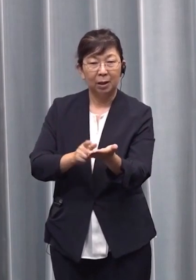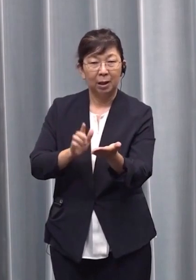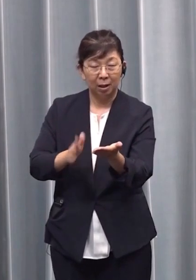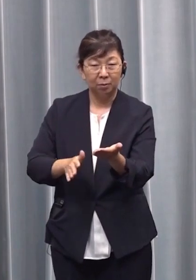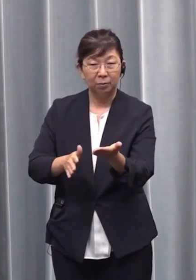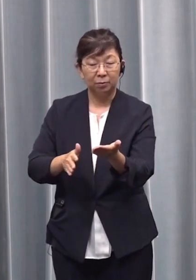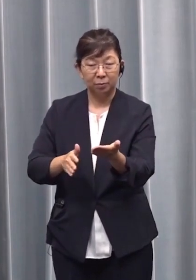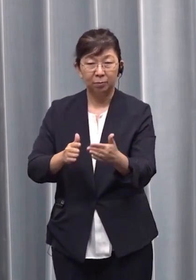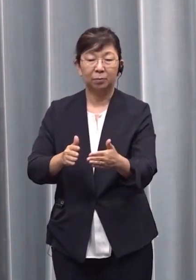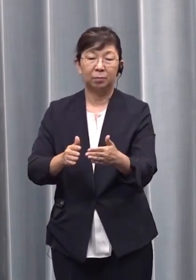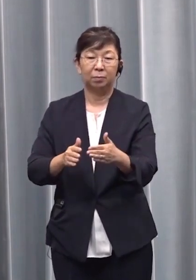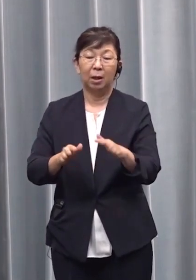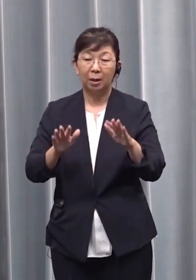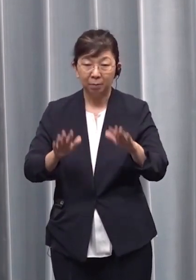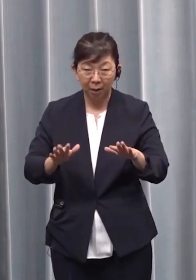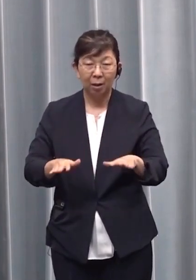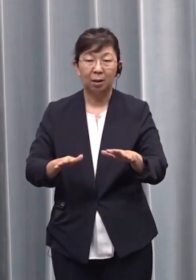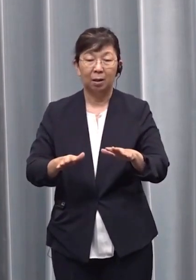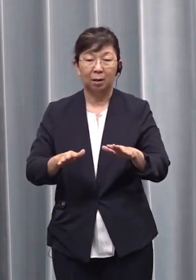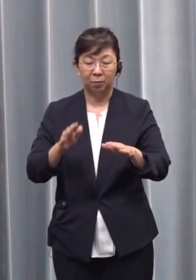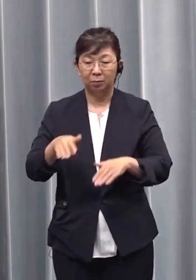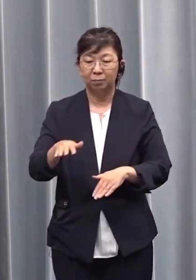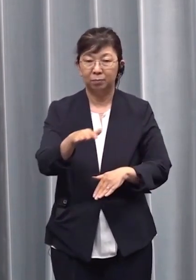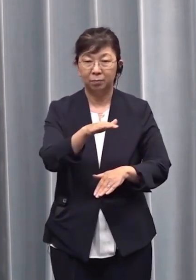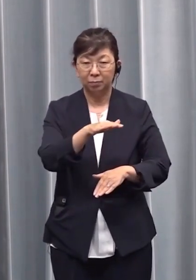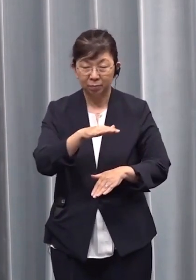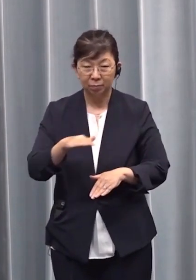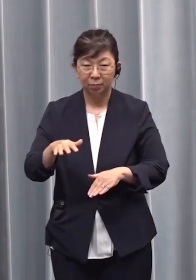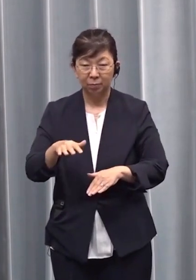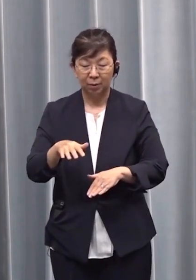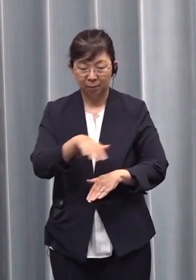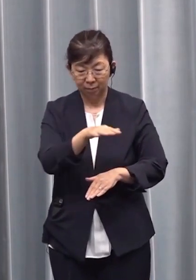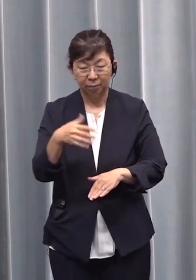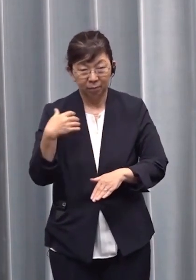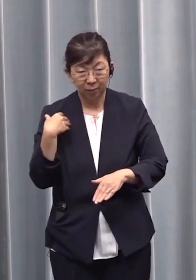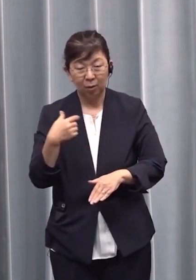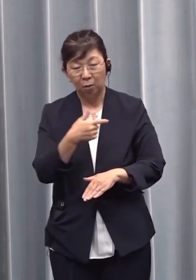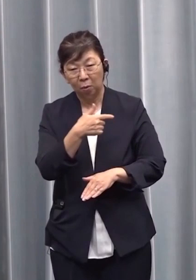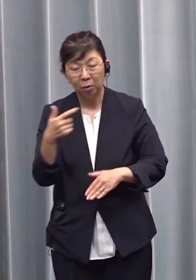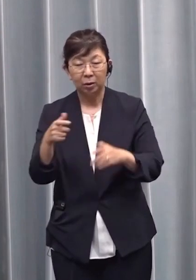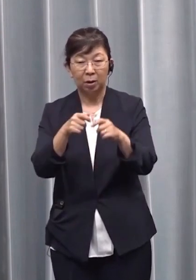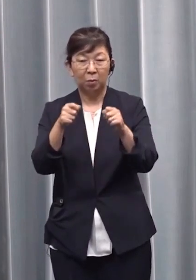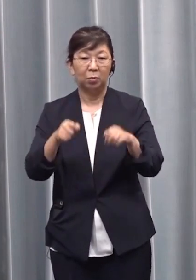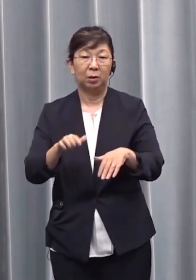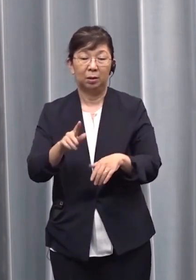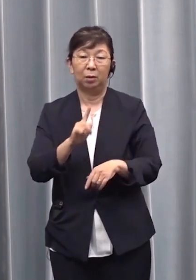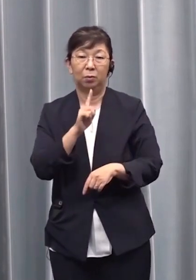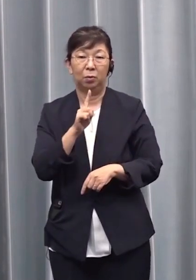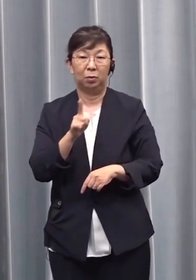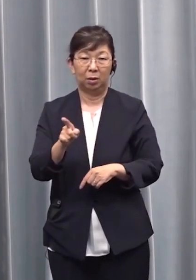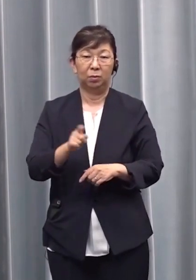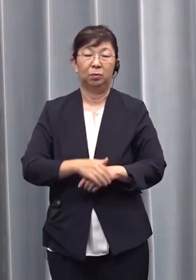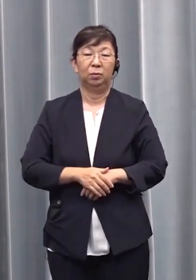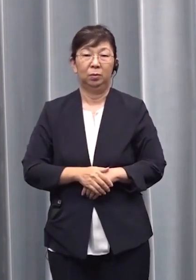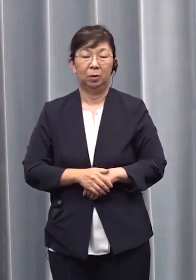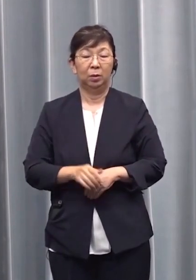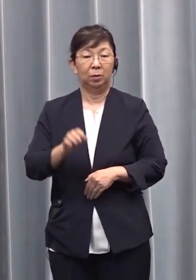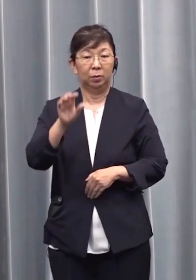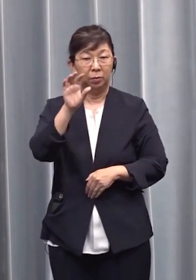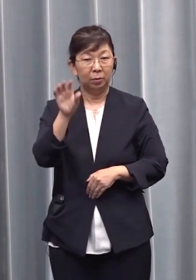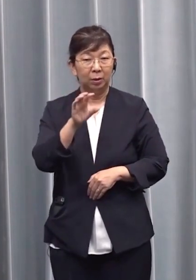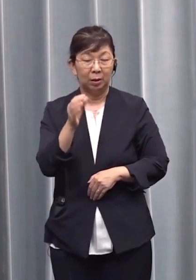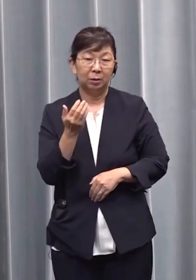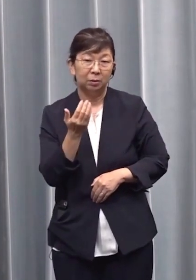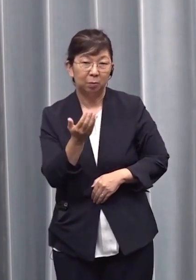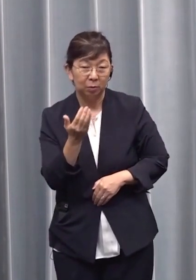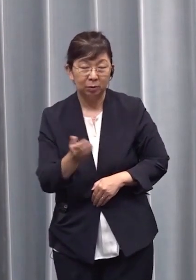がやってきた大きな、性犯罪ということが今非常にクローズアップされております。で何度も聞いてますけど、警察